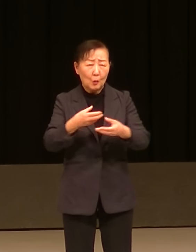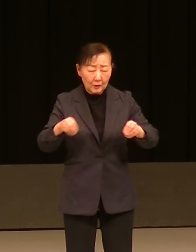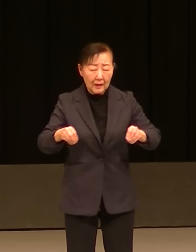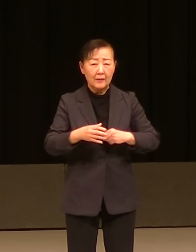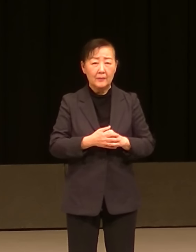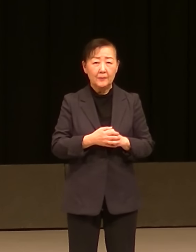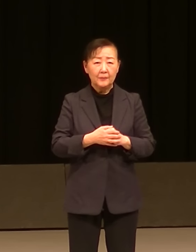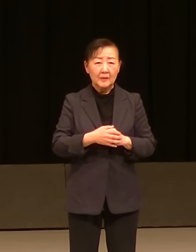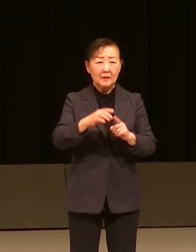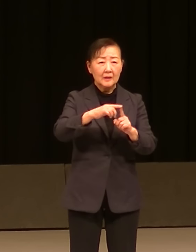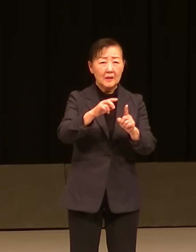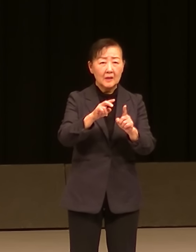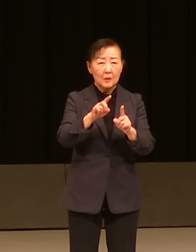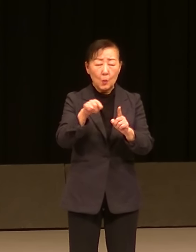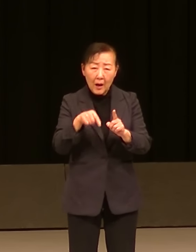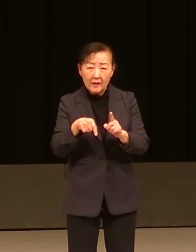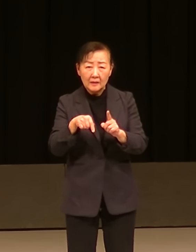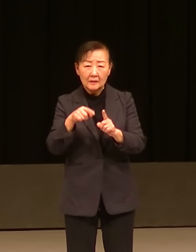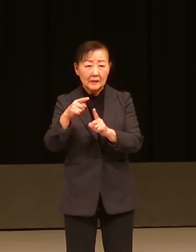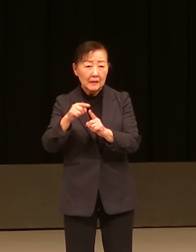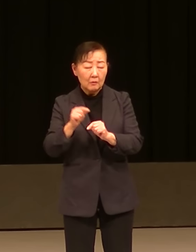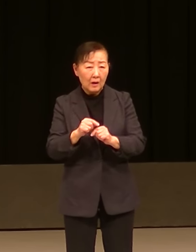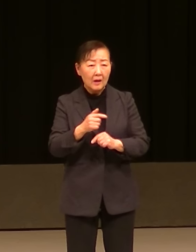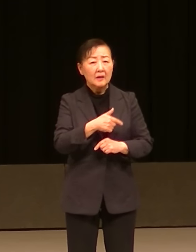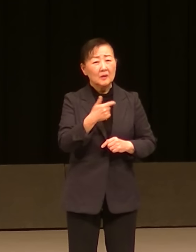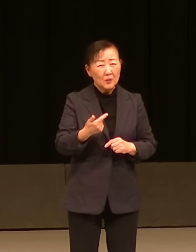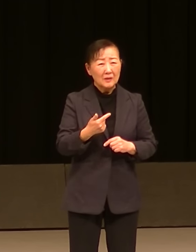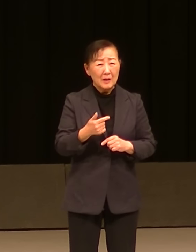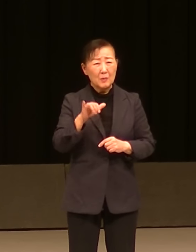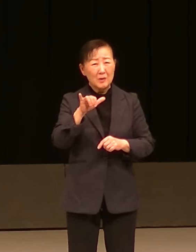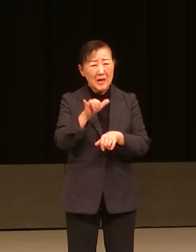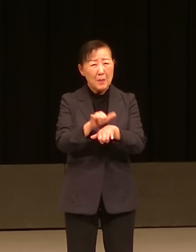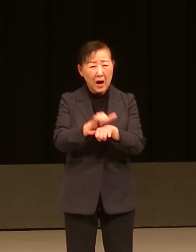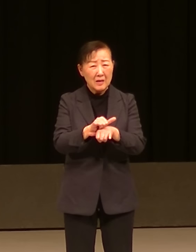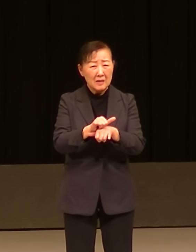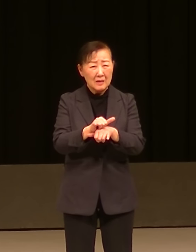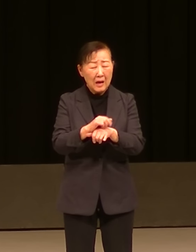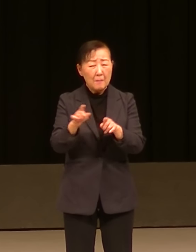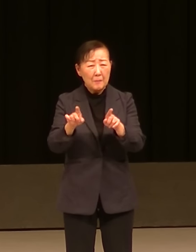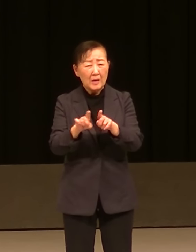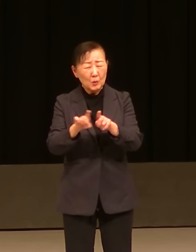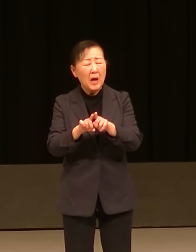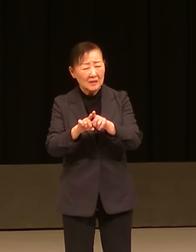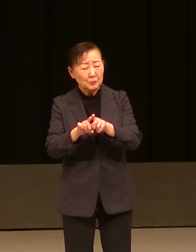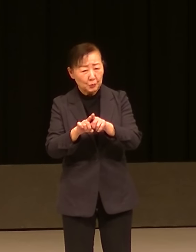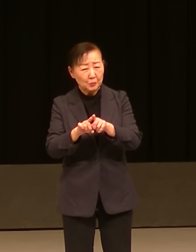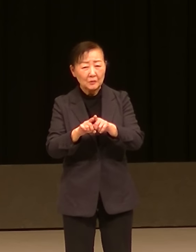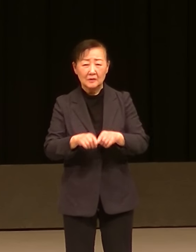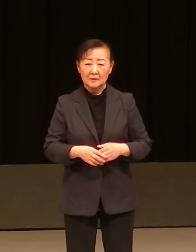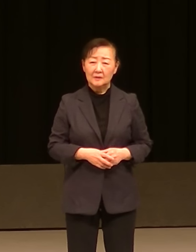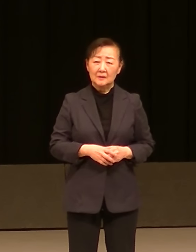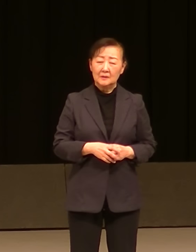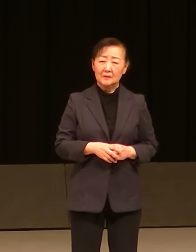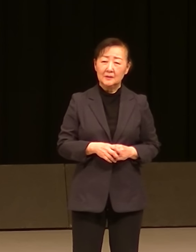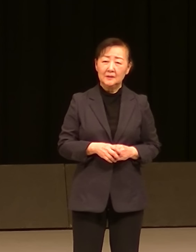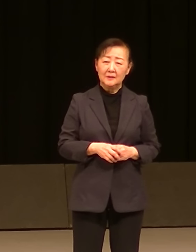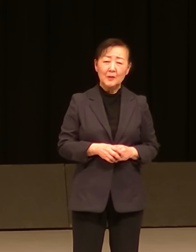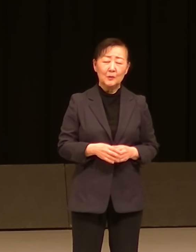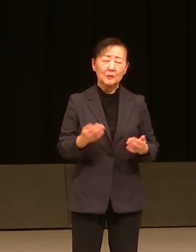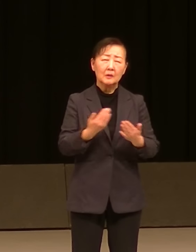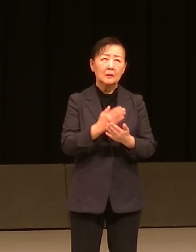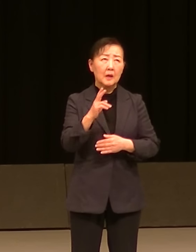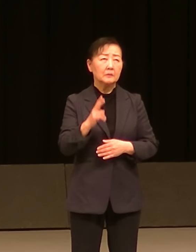が、 TYP はとってもやばいパートナーシップ協定ということにな